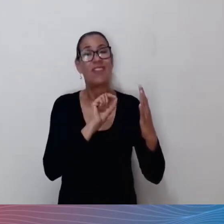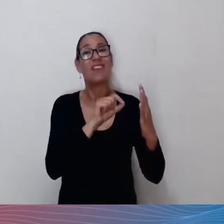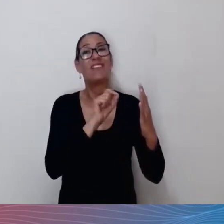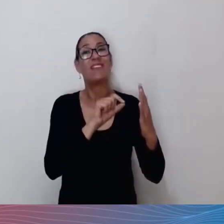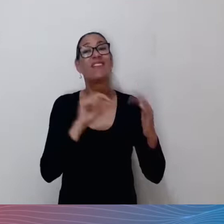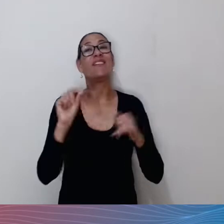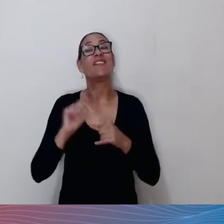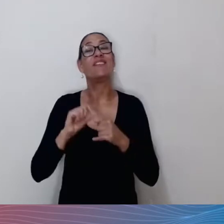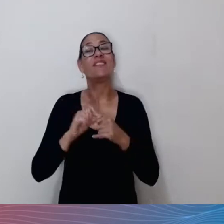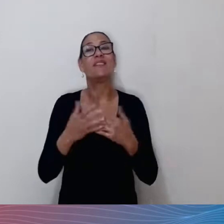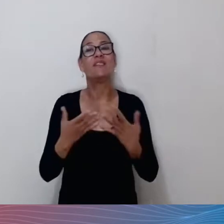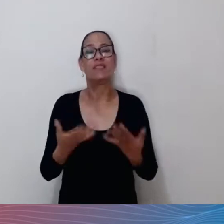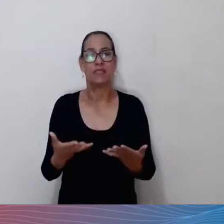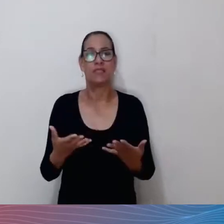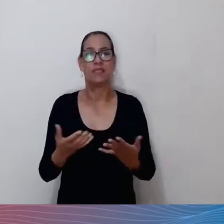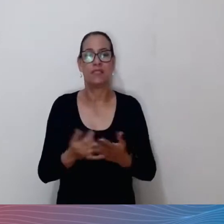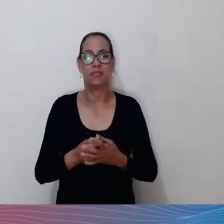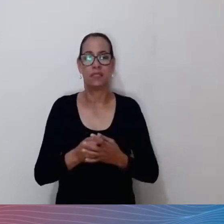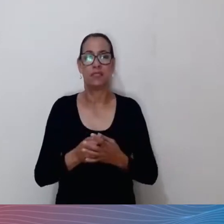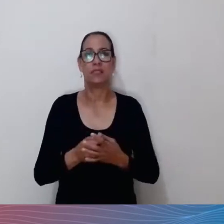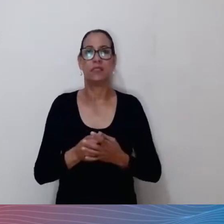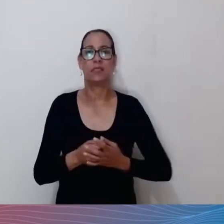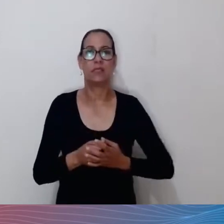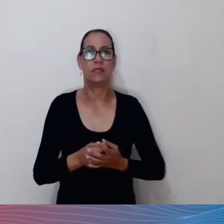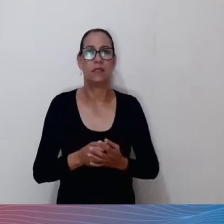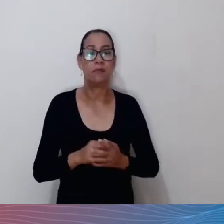São as ferramentas para quê?